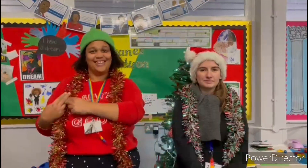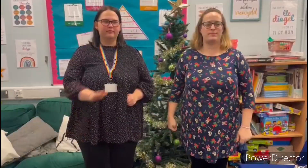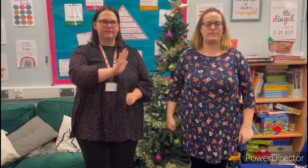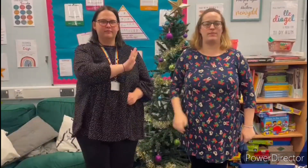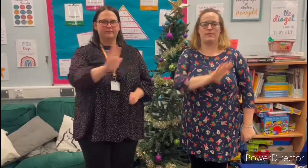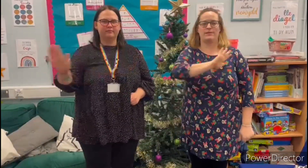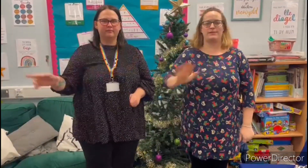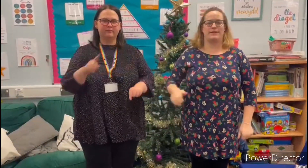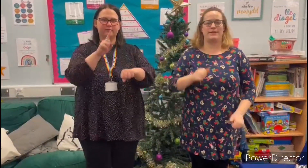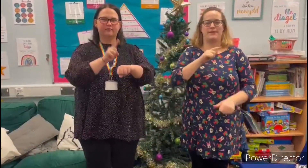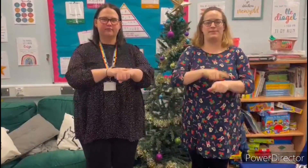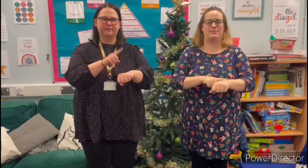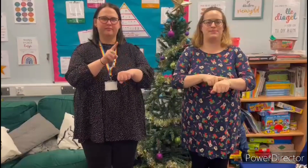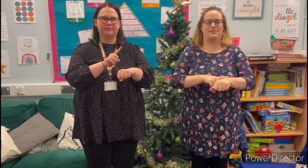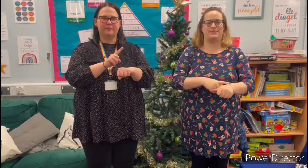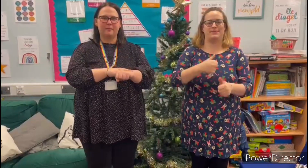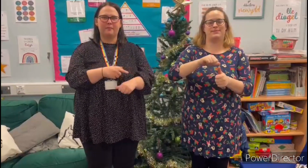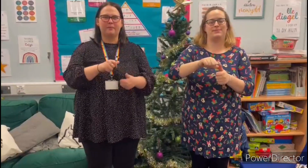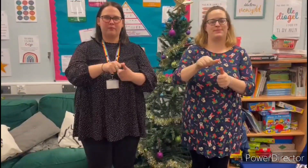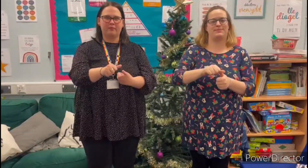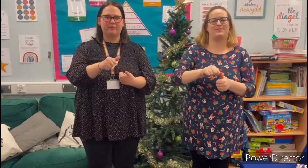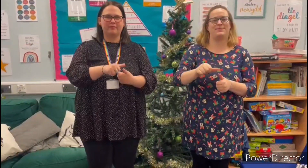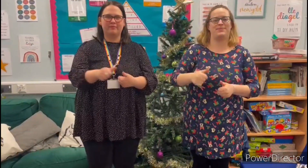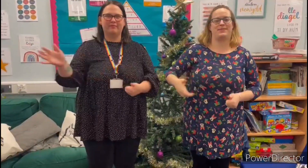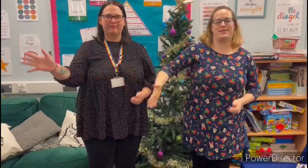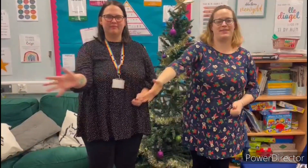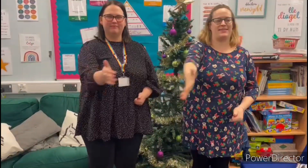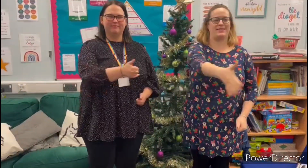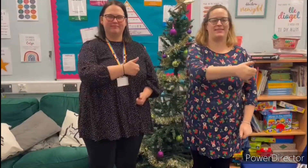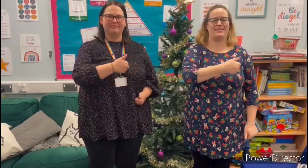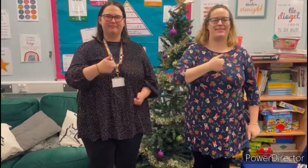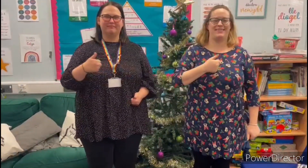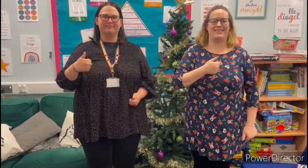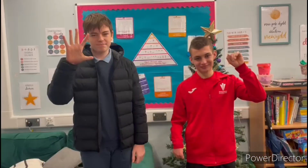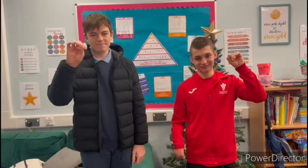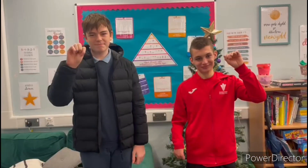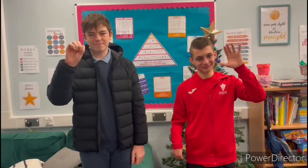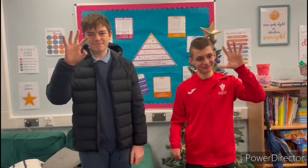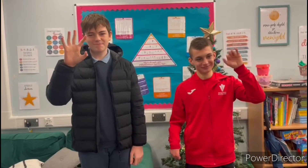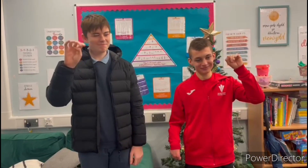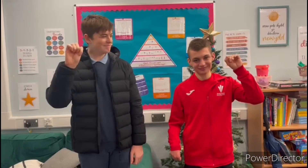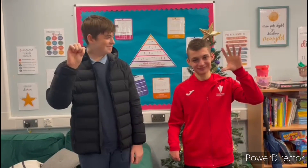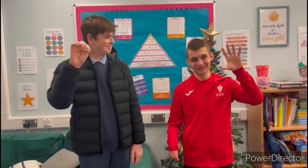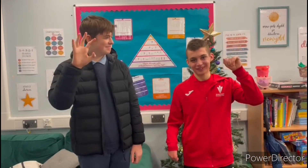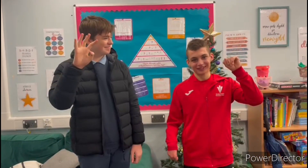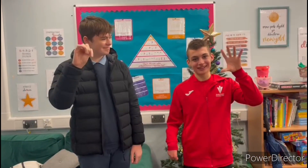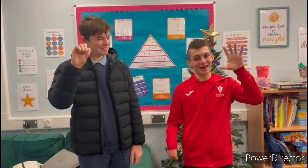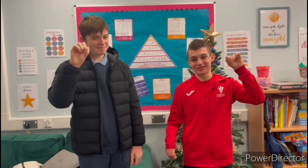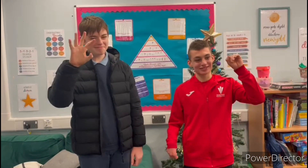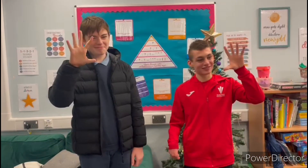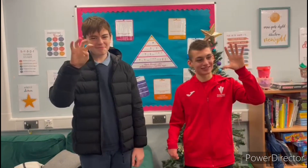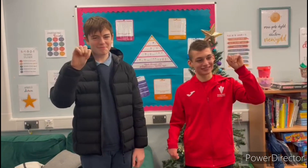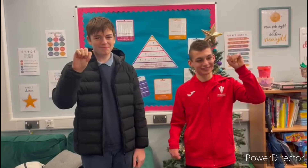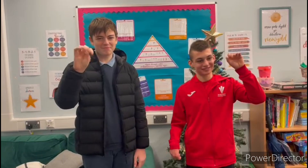Dros na'n amser'r cwest ysgail Mae'r seren yno o